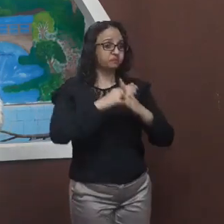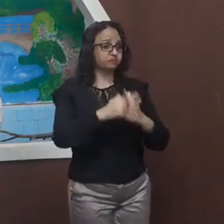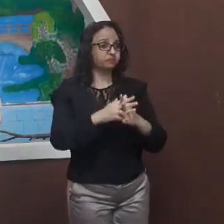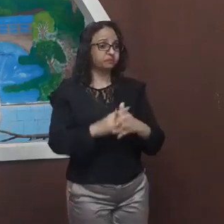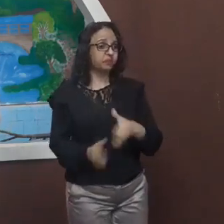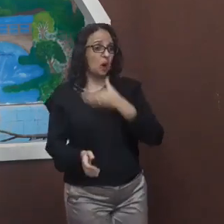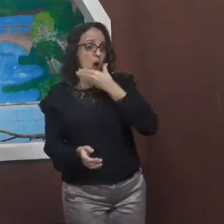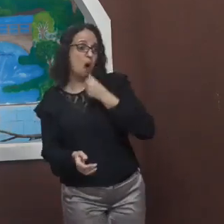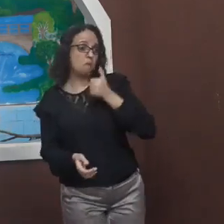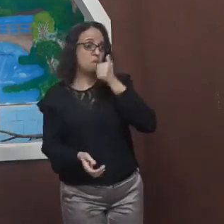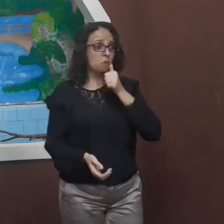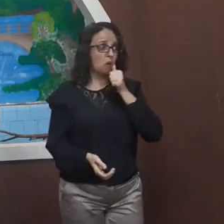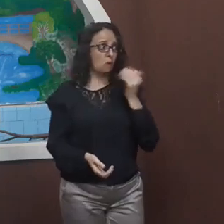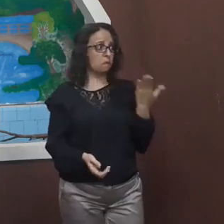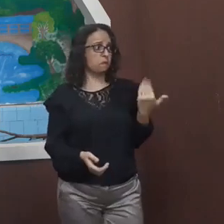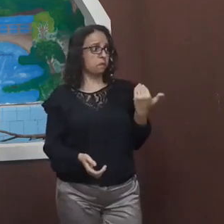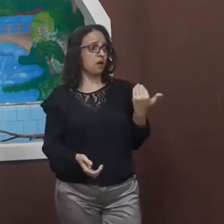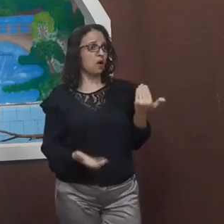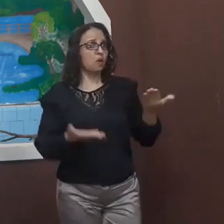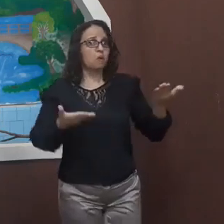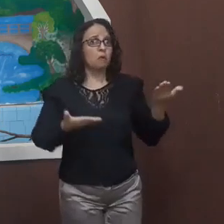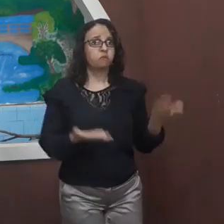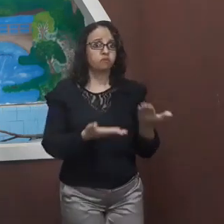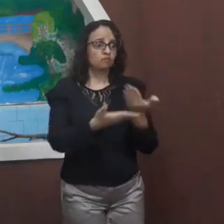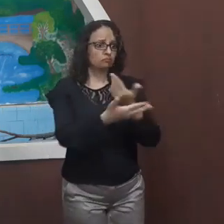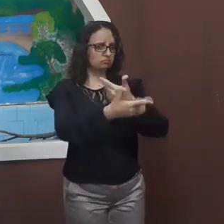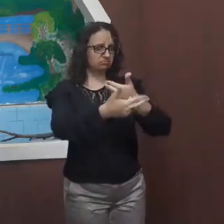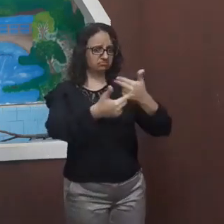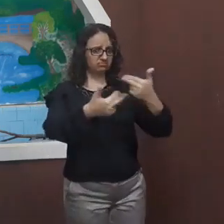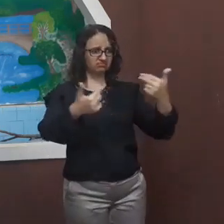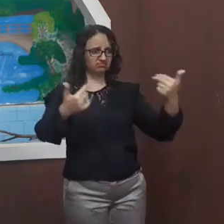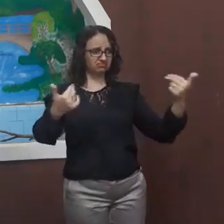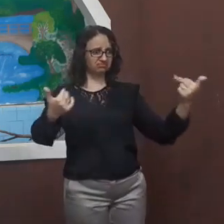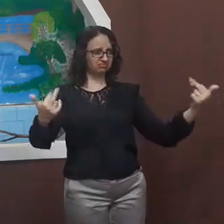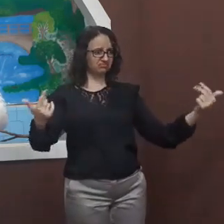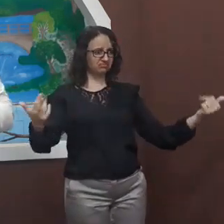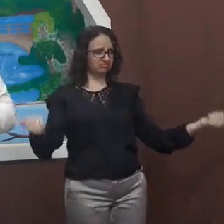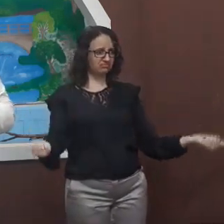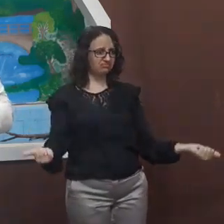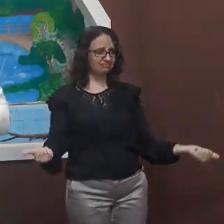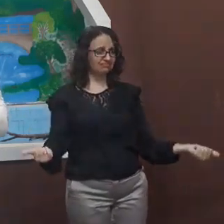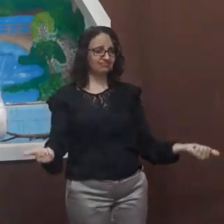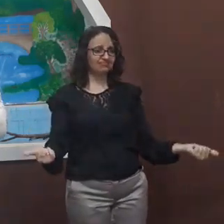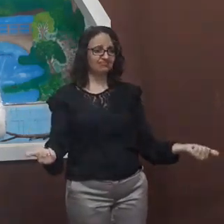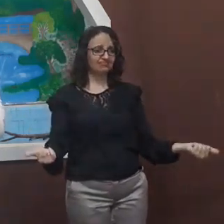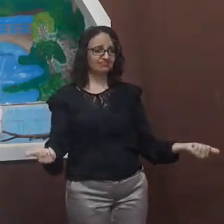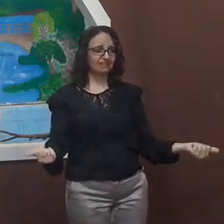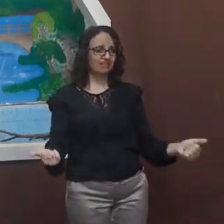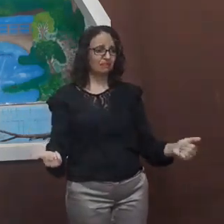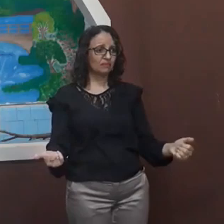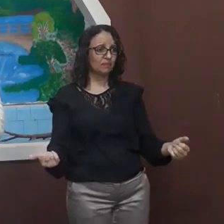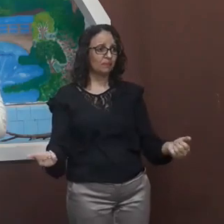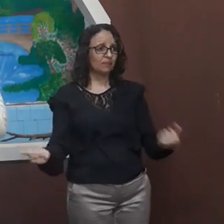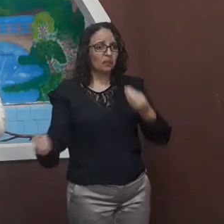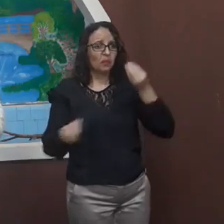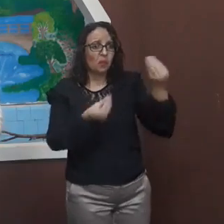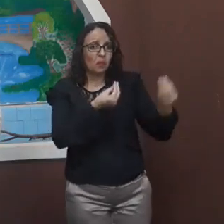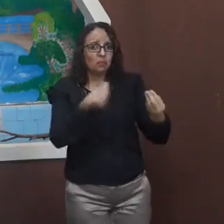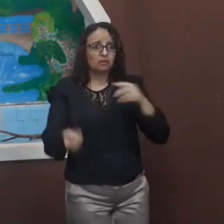Na modernidade tinha homem e mulher, hoje nem falar que existe tanta coisa. E há de alguém se falar alguma